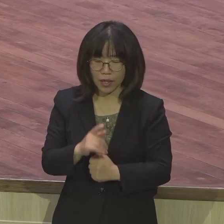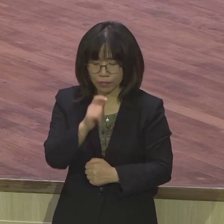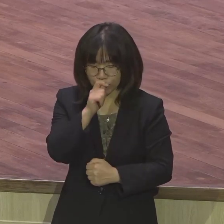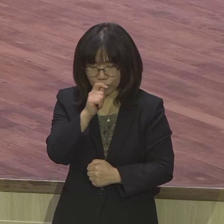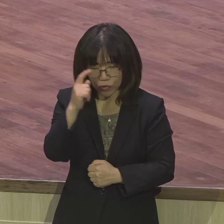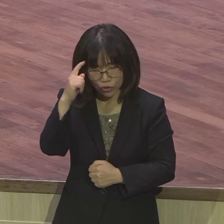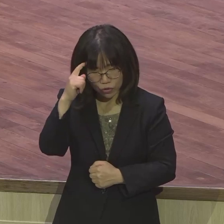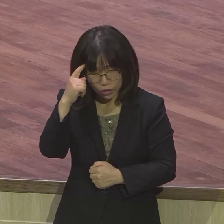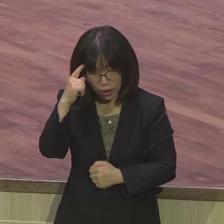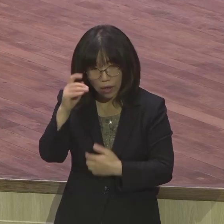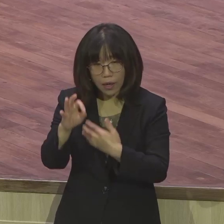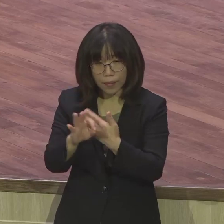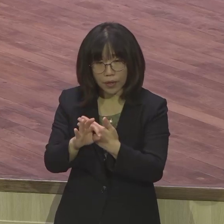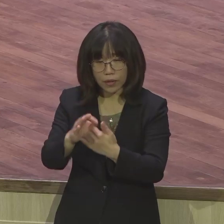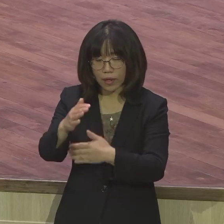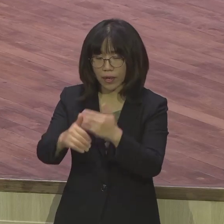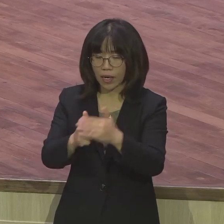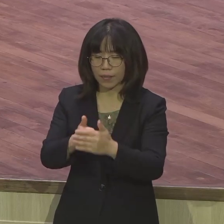때 하나님은